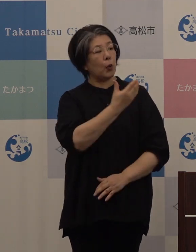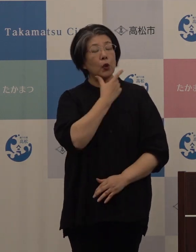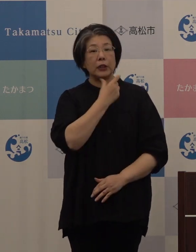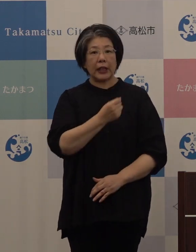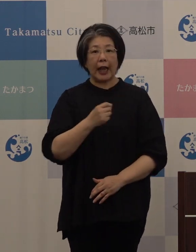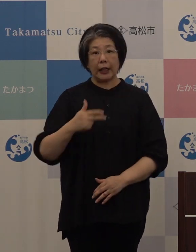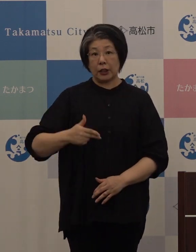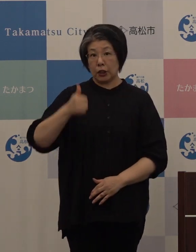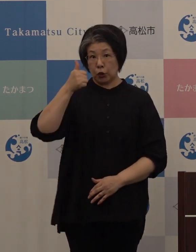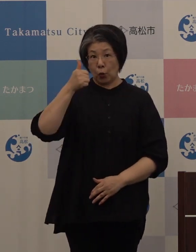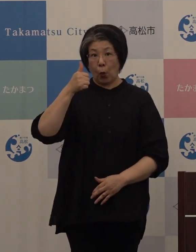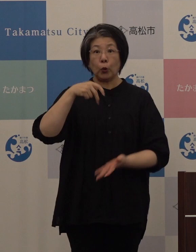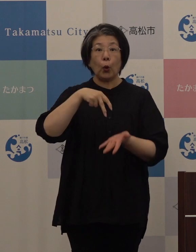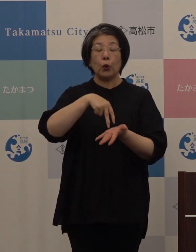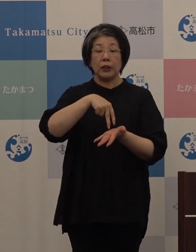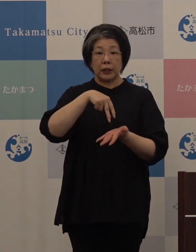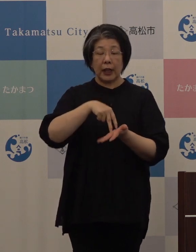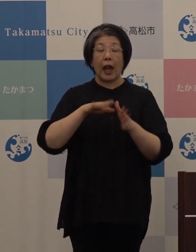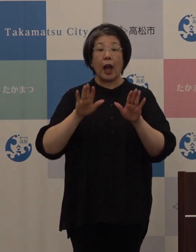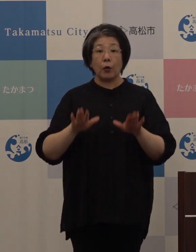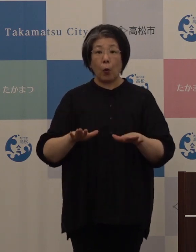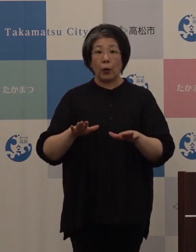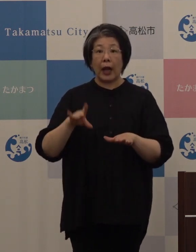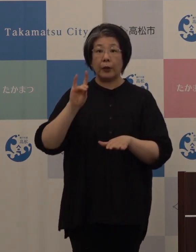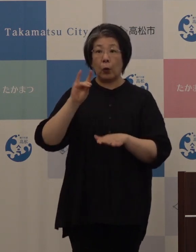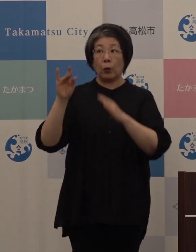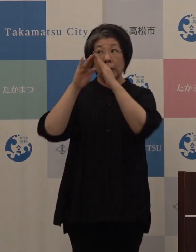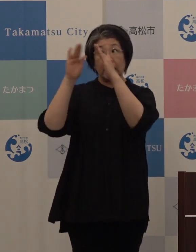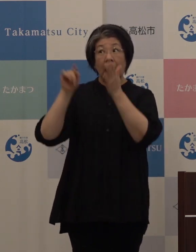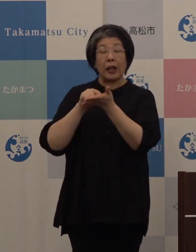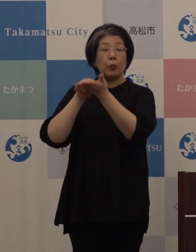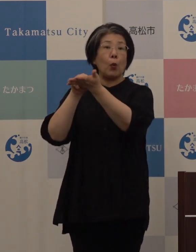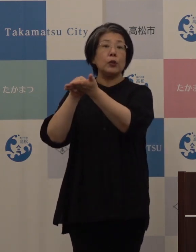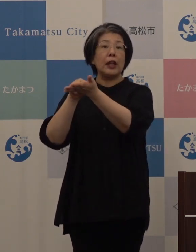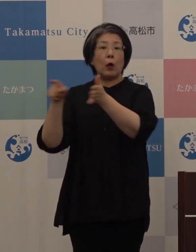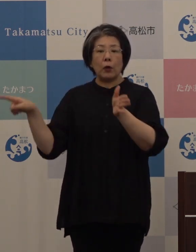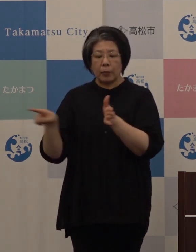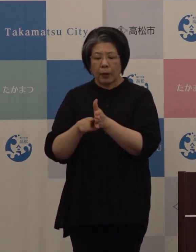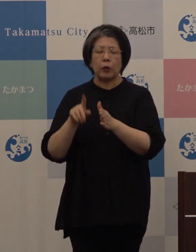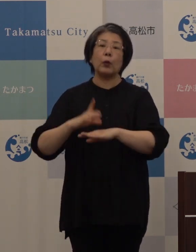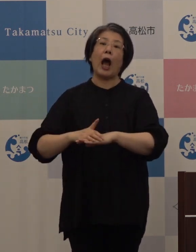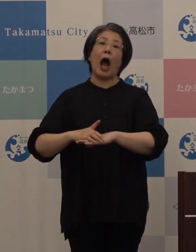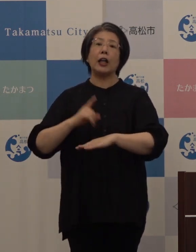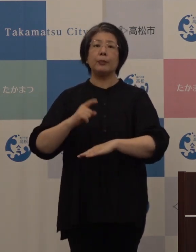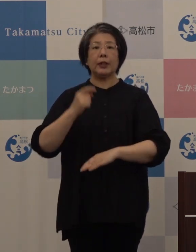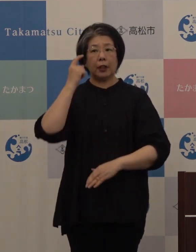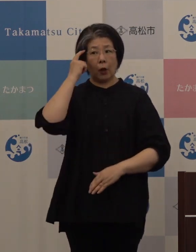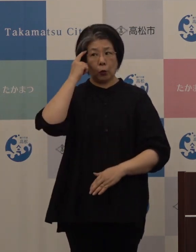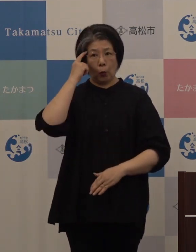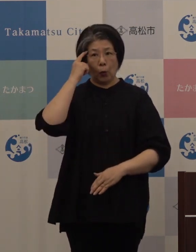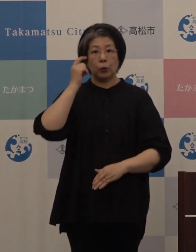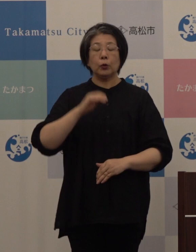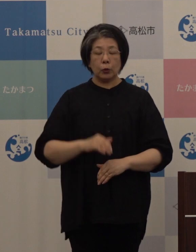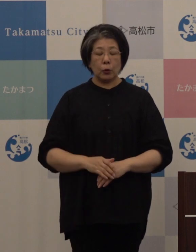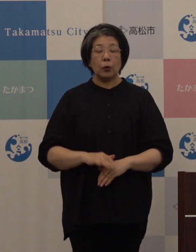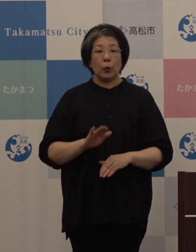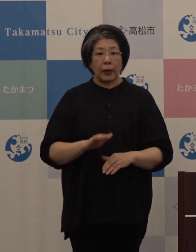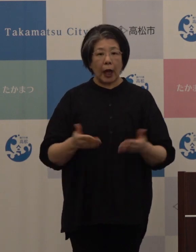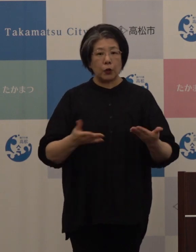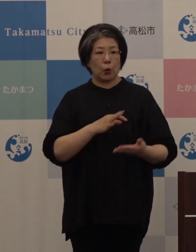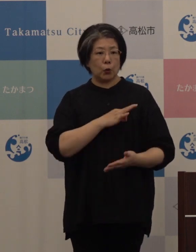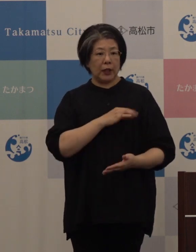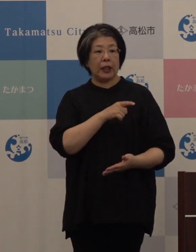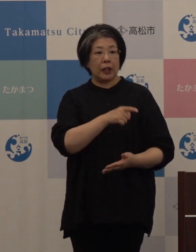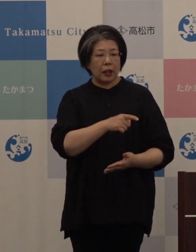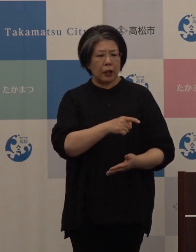長として、今回のような申し入れは初めてだと伺っておりますが、それだけ、職員の訴えを